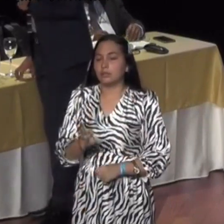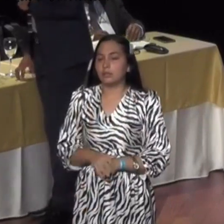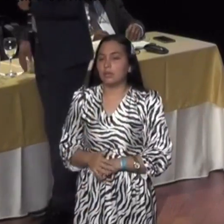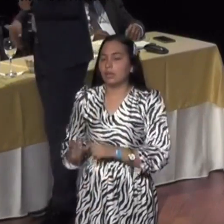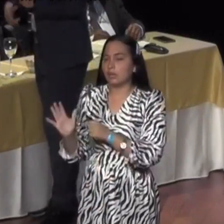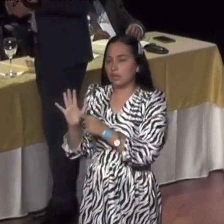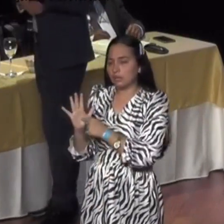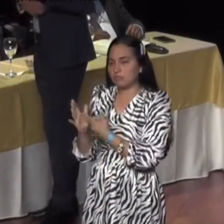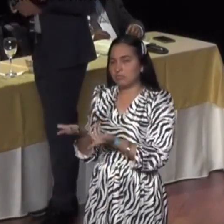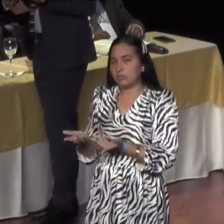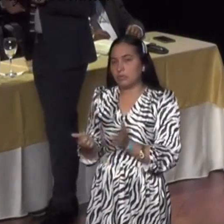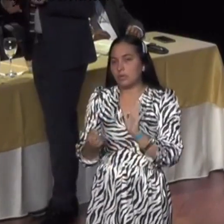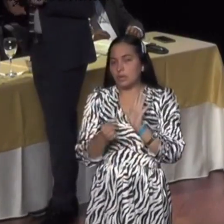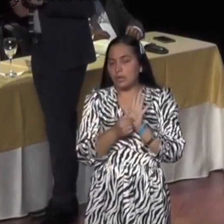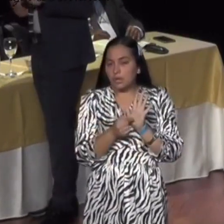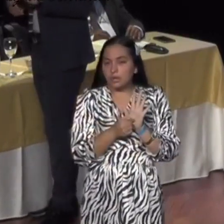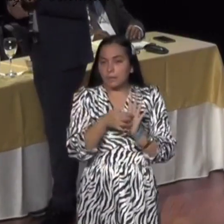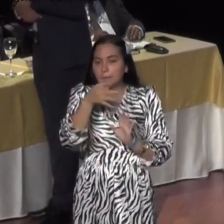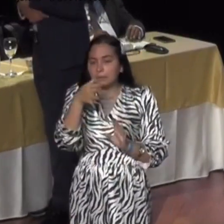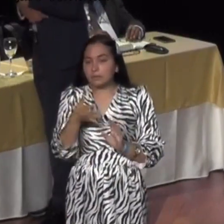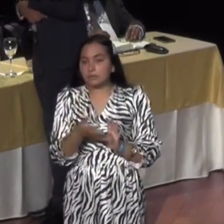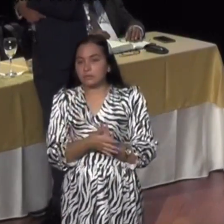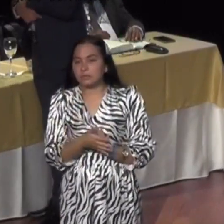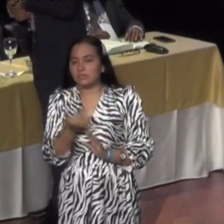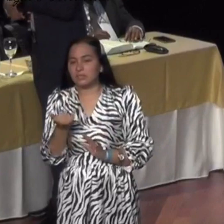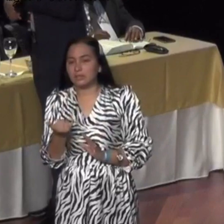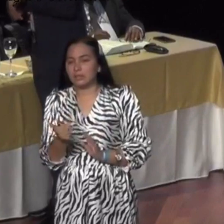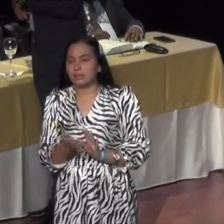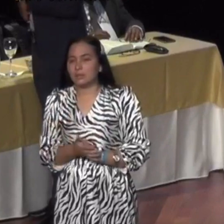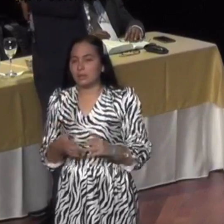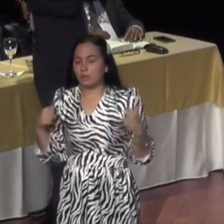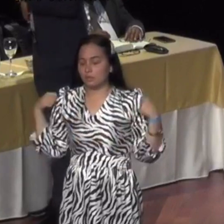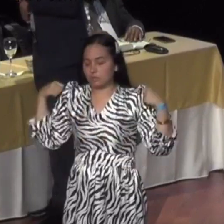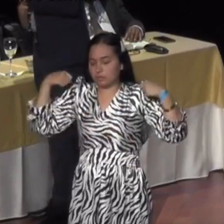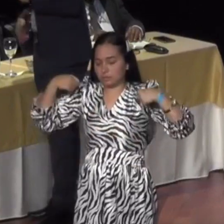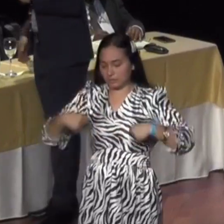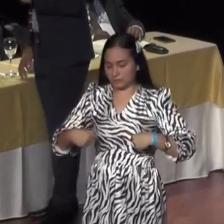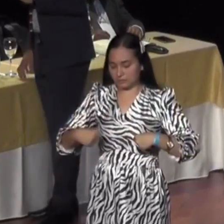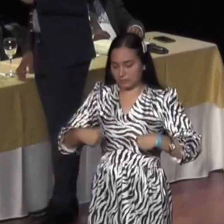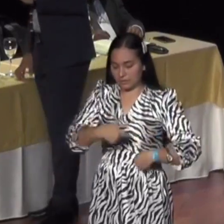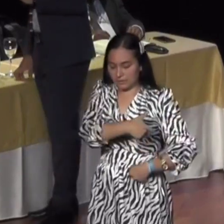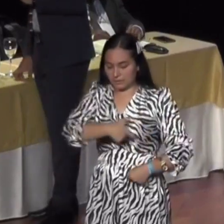Víctor, y un chaleco rojo que dice que es finanza.